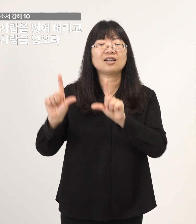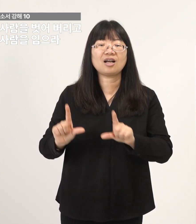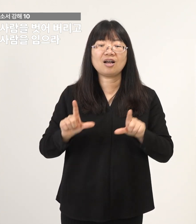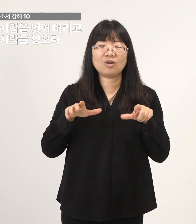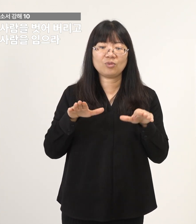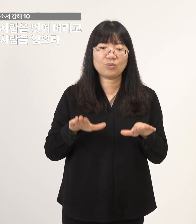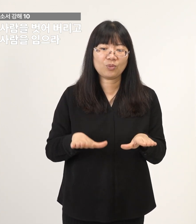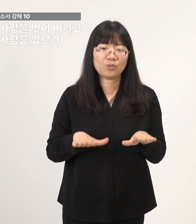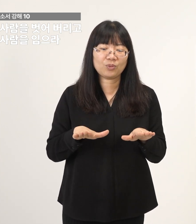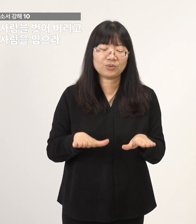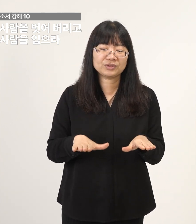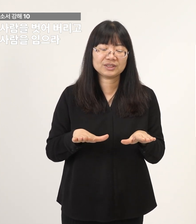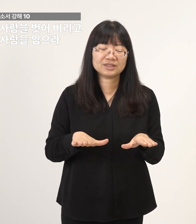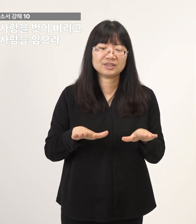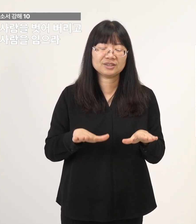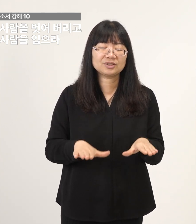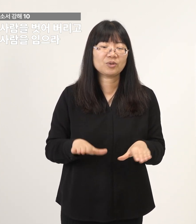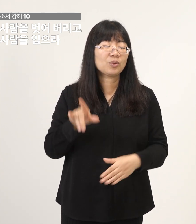살리라.